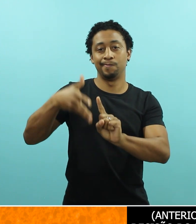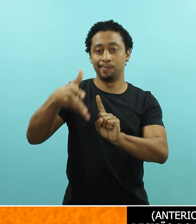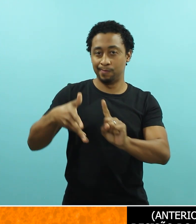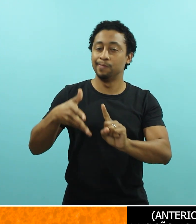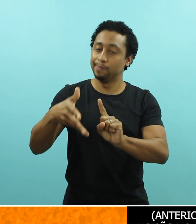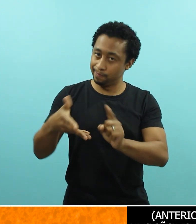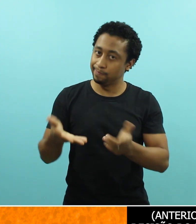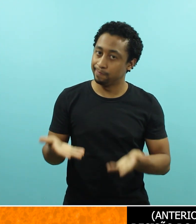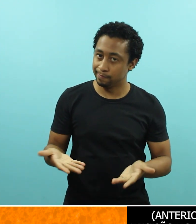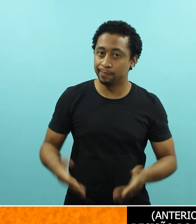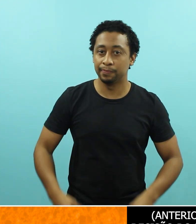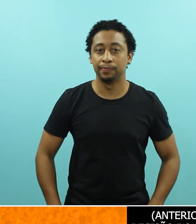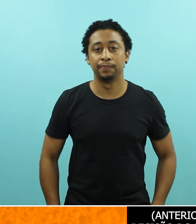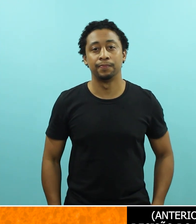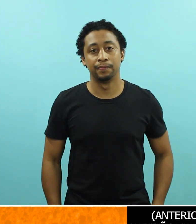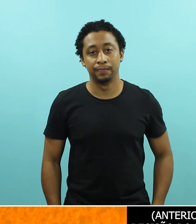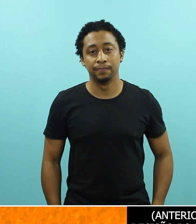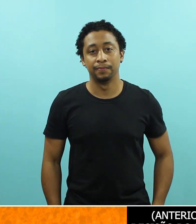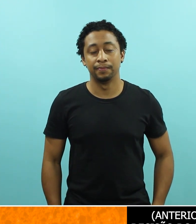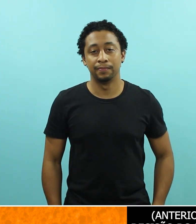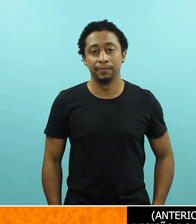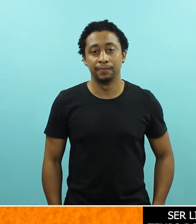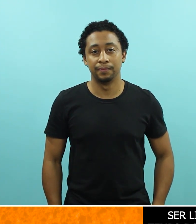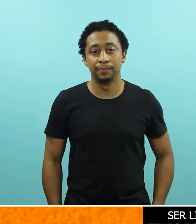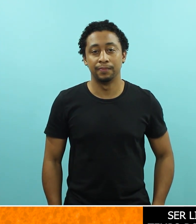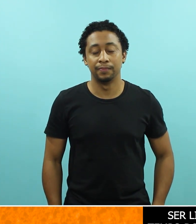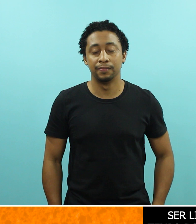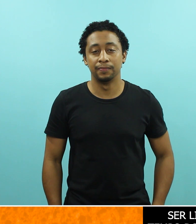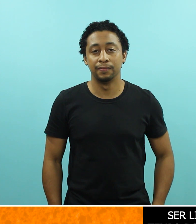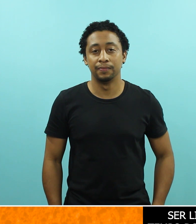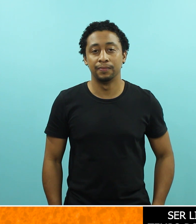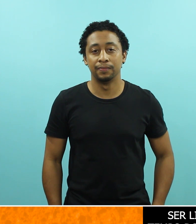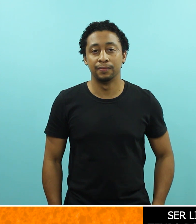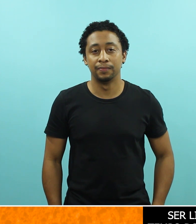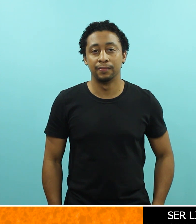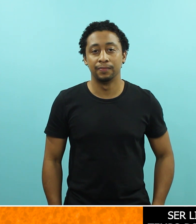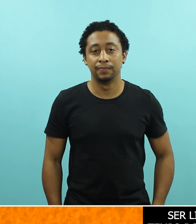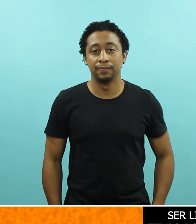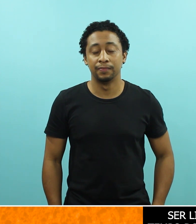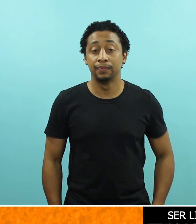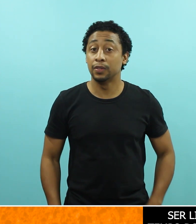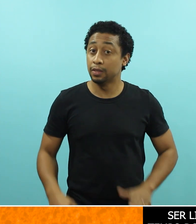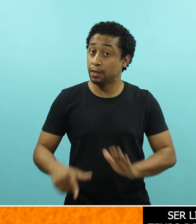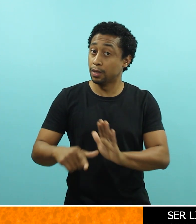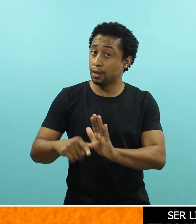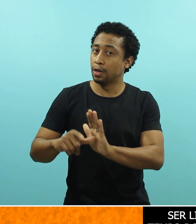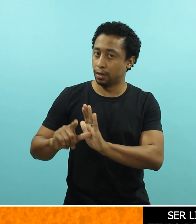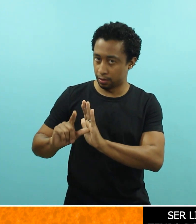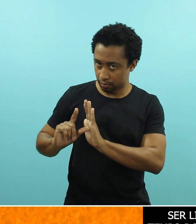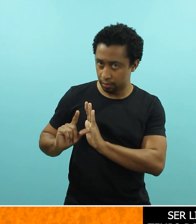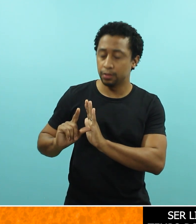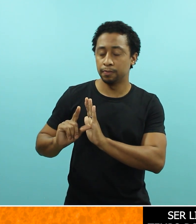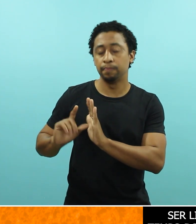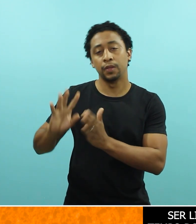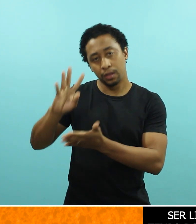Anteriormente, por decisão do plenário, poderá ser limitado o tempo dos oradores.